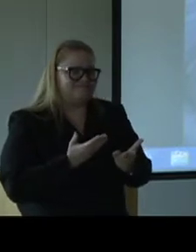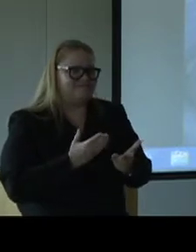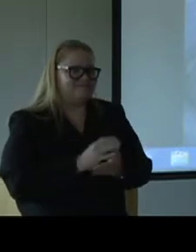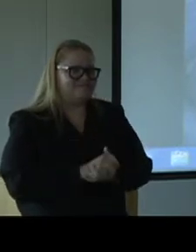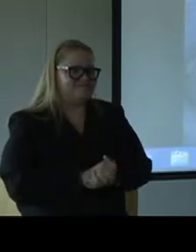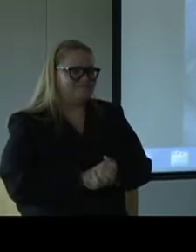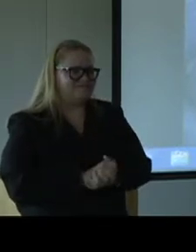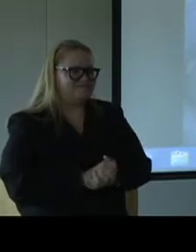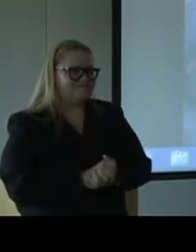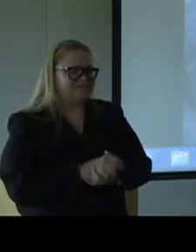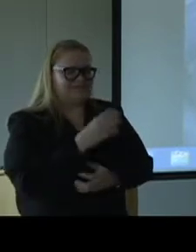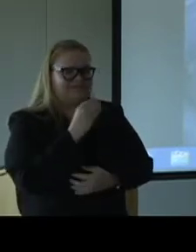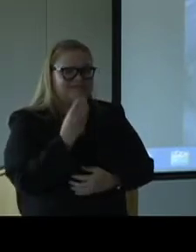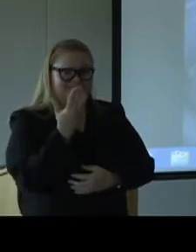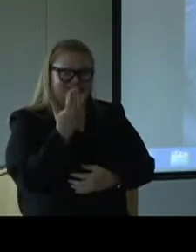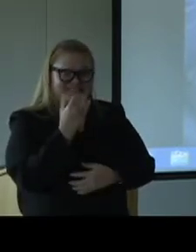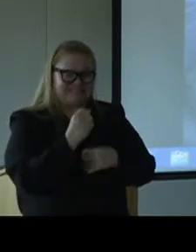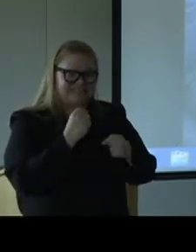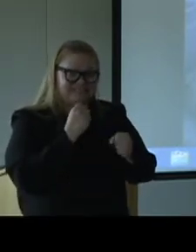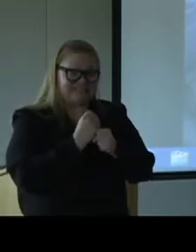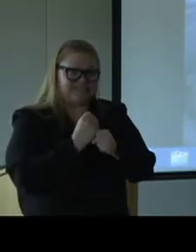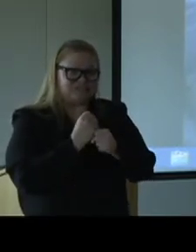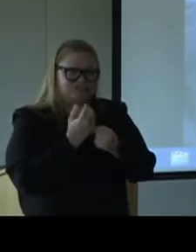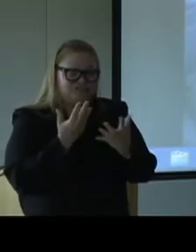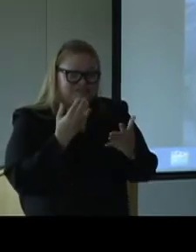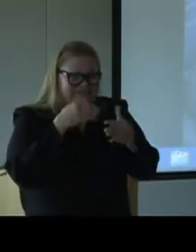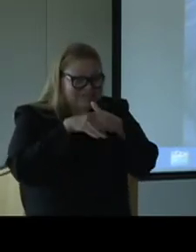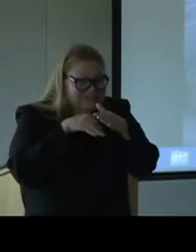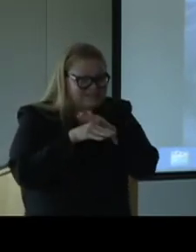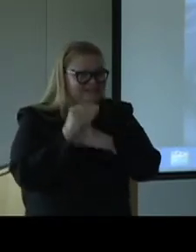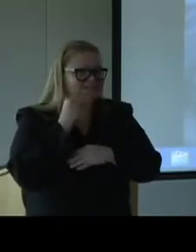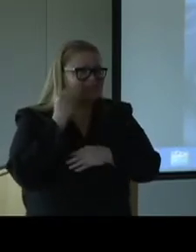Y hace 15 años que no salía de mi cama.